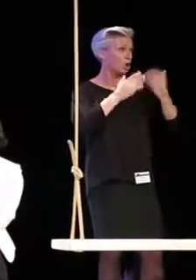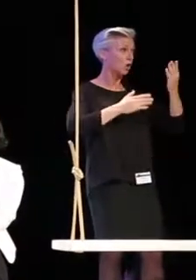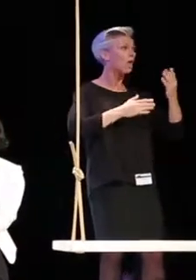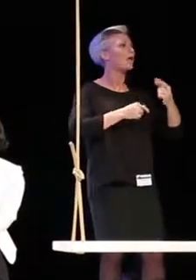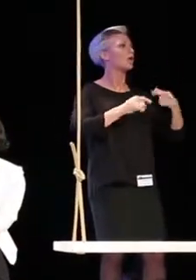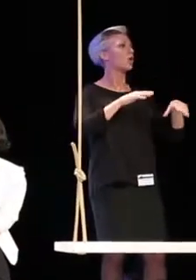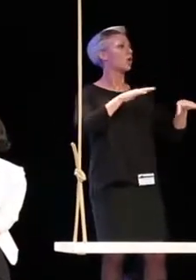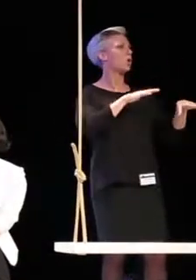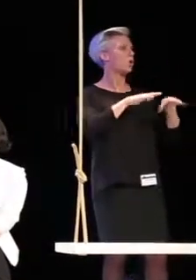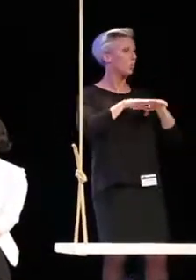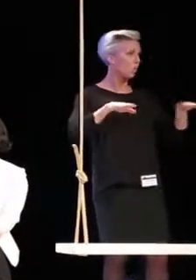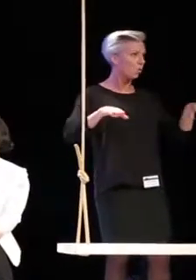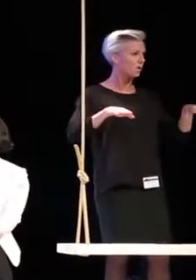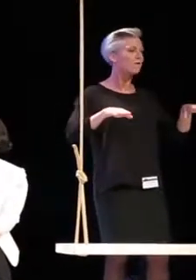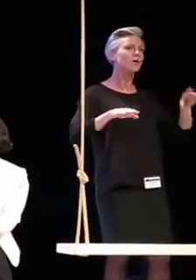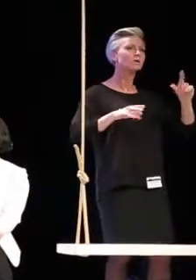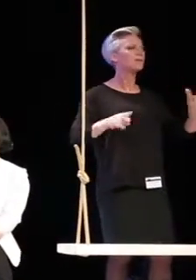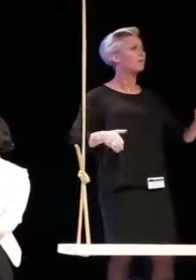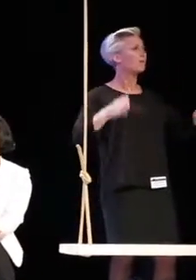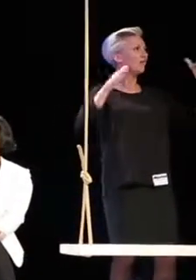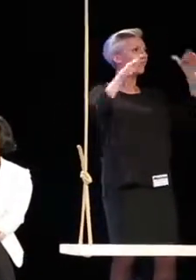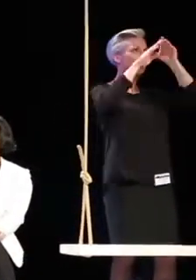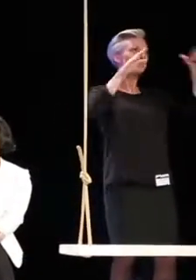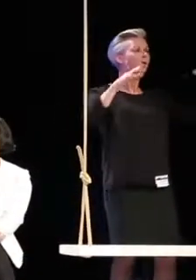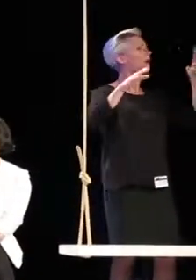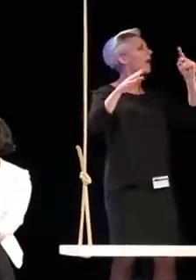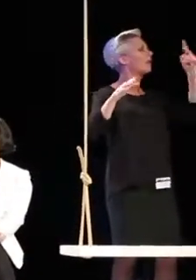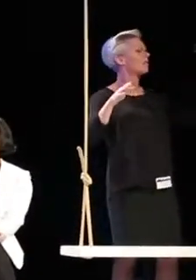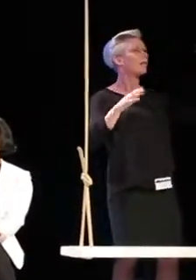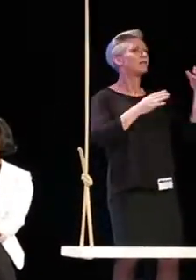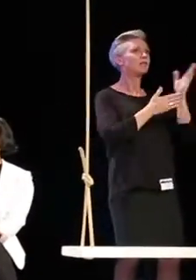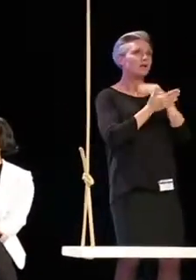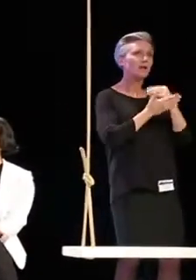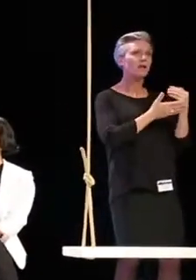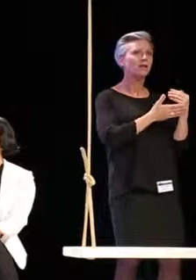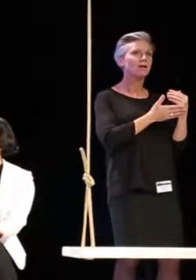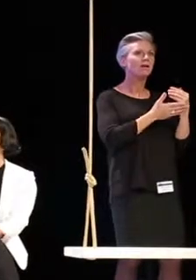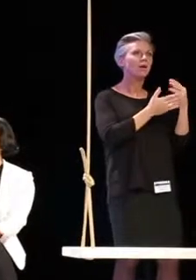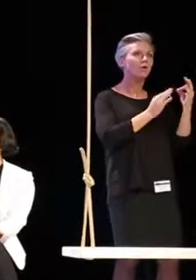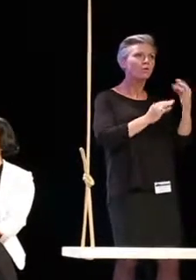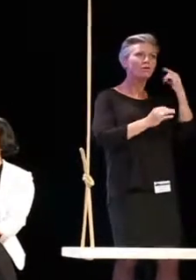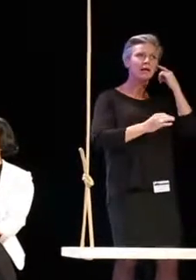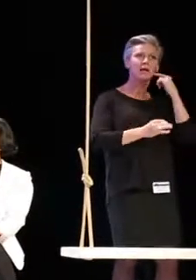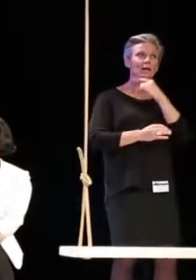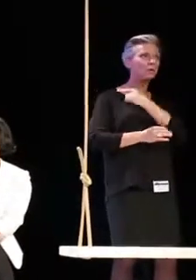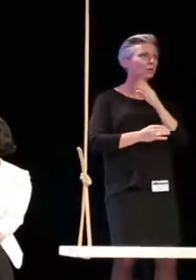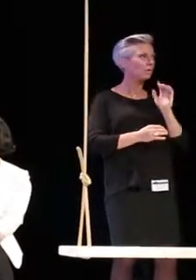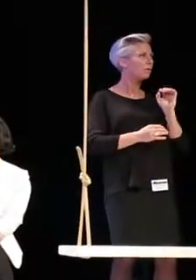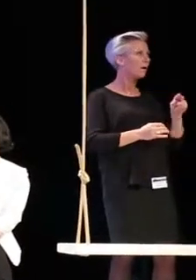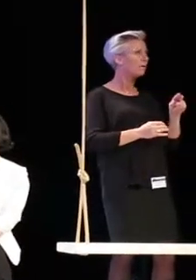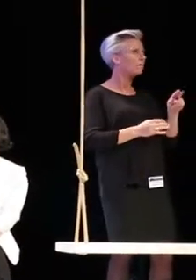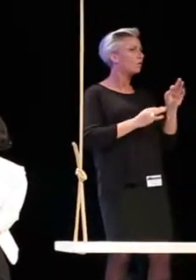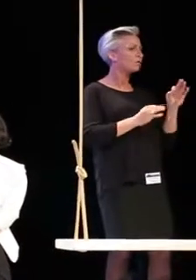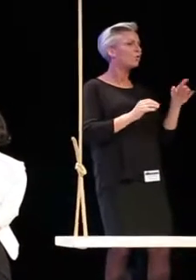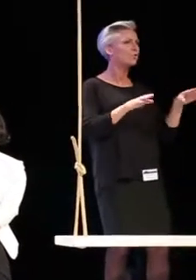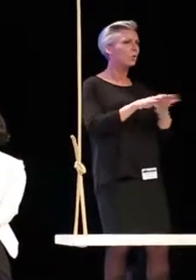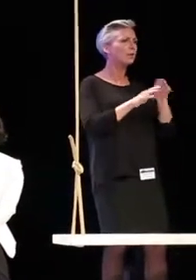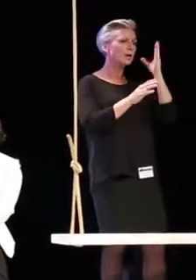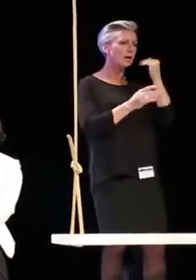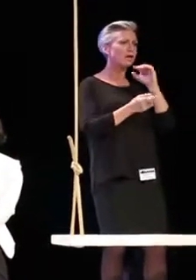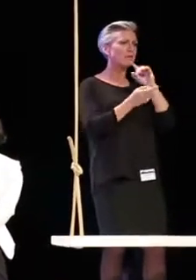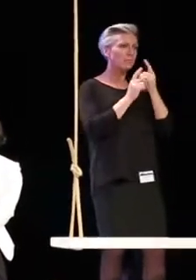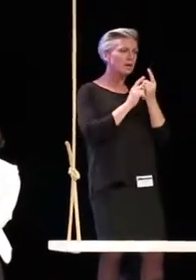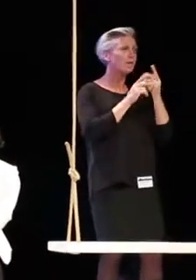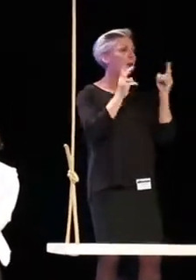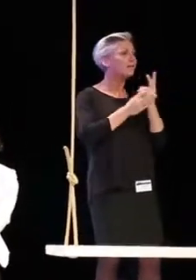gör andra aktörer. Hur ser du på den bilden och framförallt hur kass får det vara? Och det trots allt säger